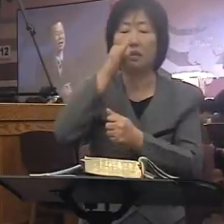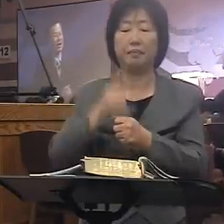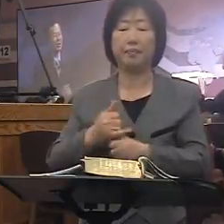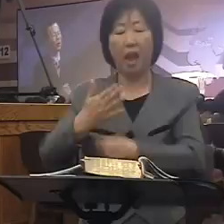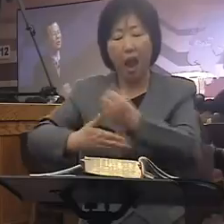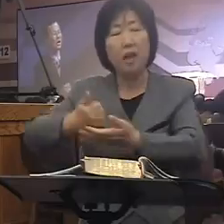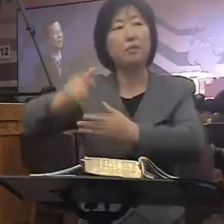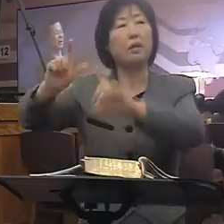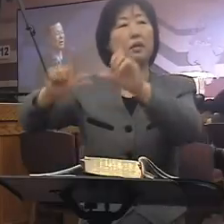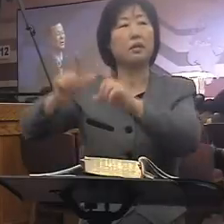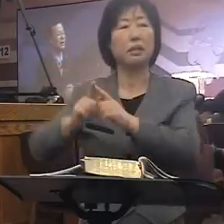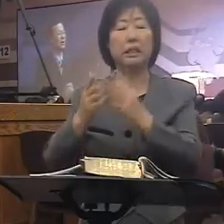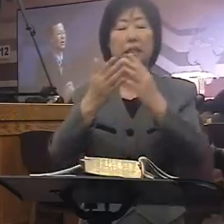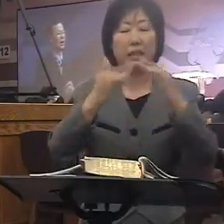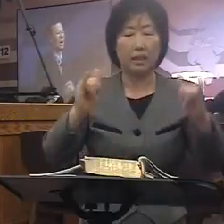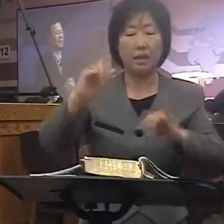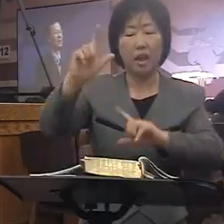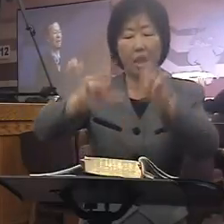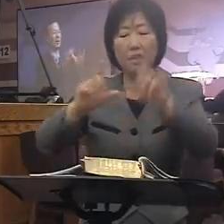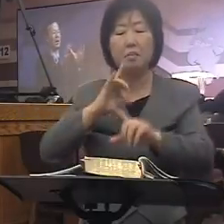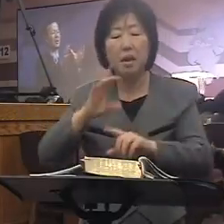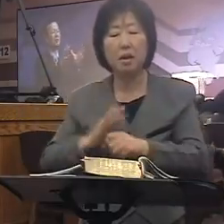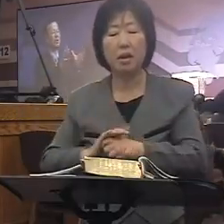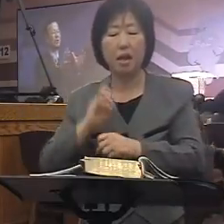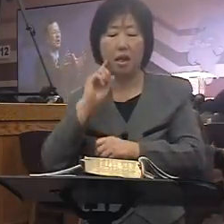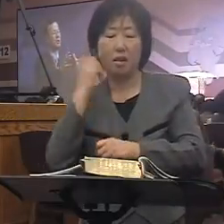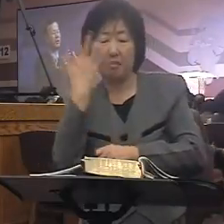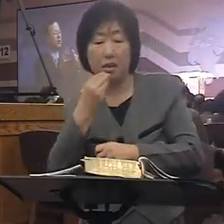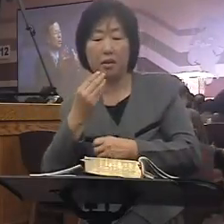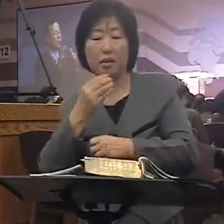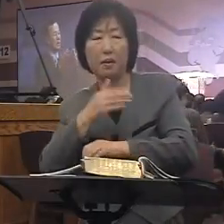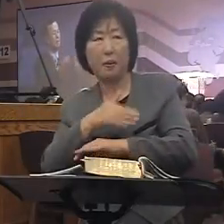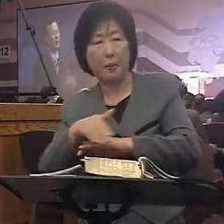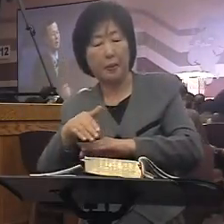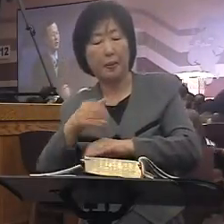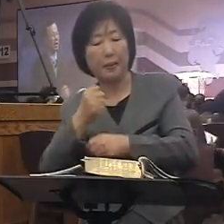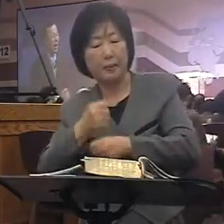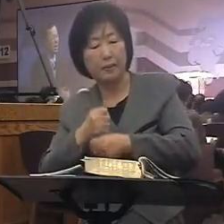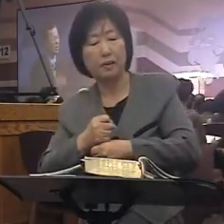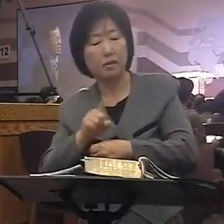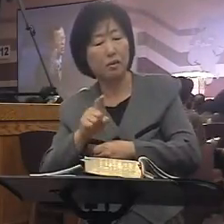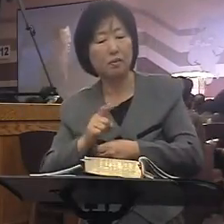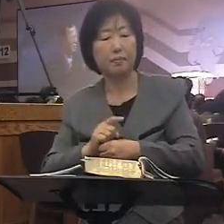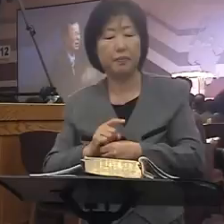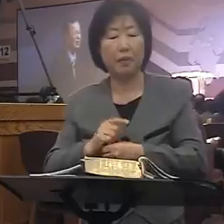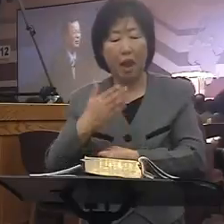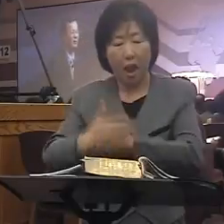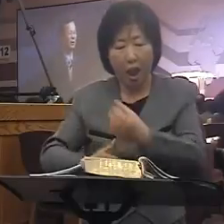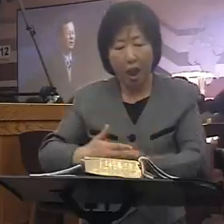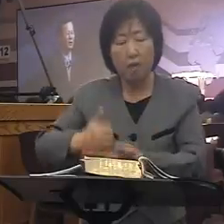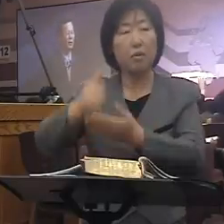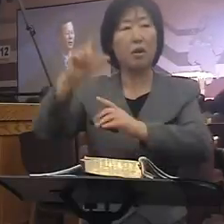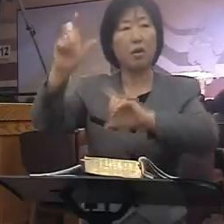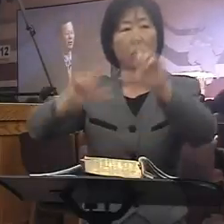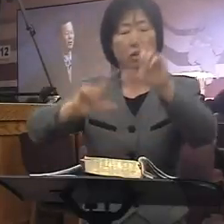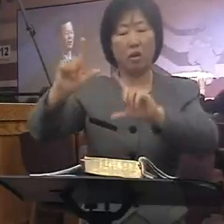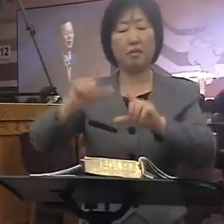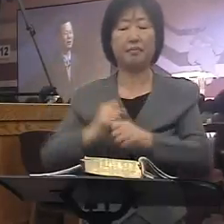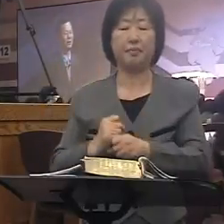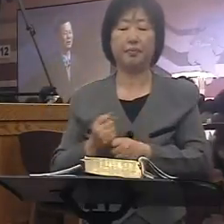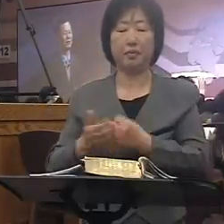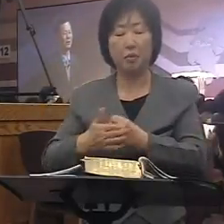나 인간의 형상만을 아름답게 다듬기 위해서는 그 정도 갈 필요 없겠어요. 하나님의 형상입니다.